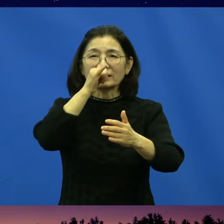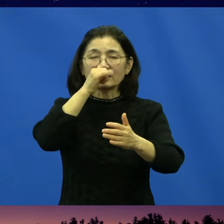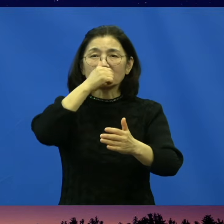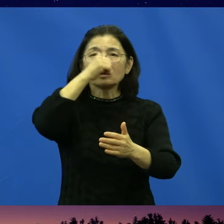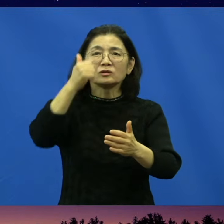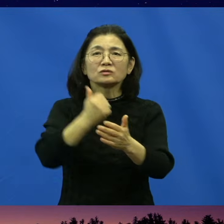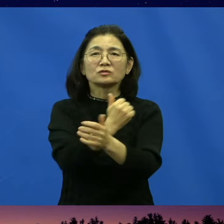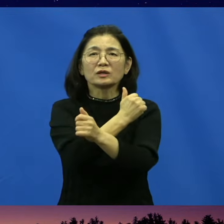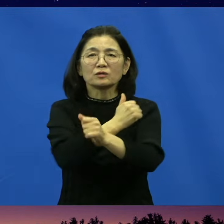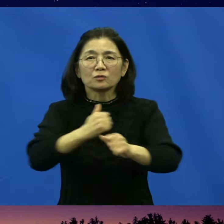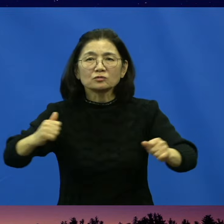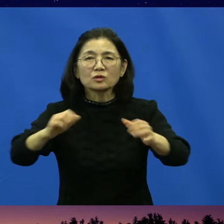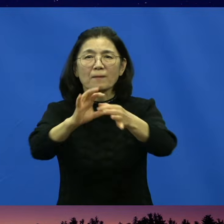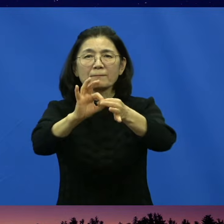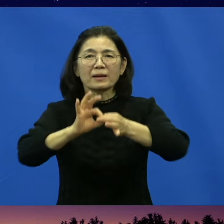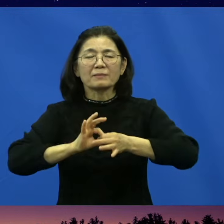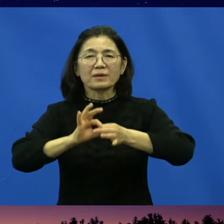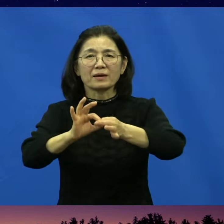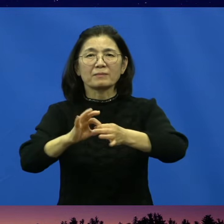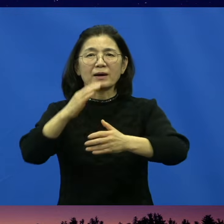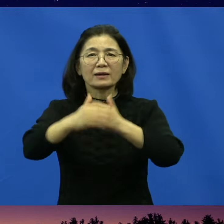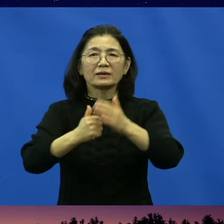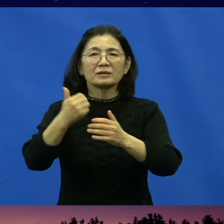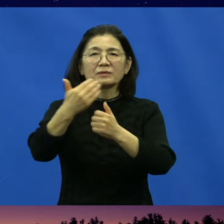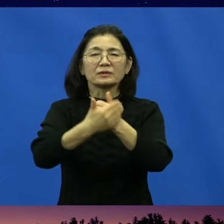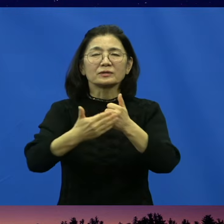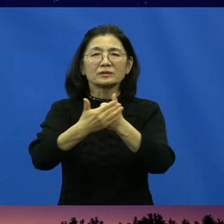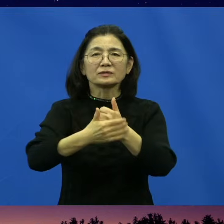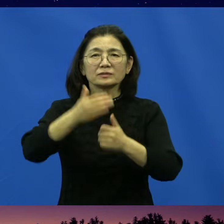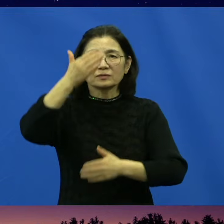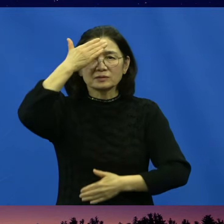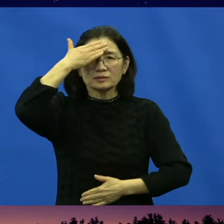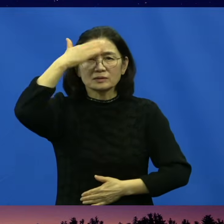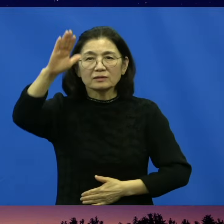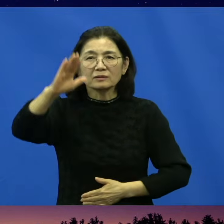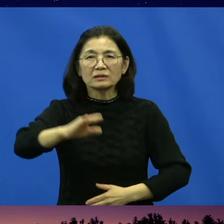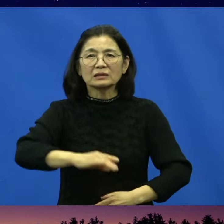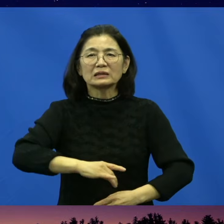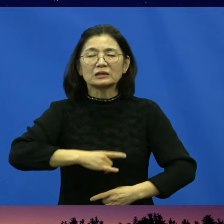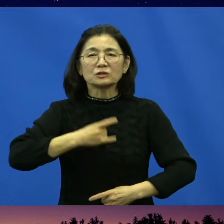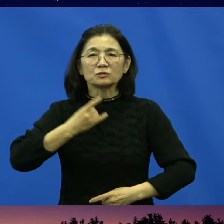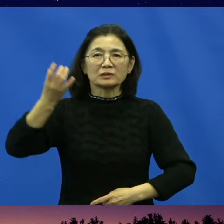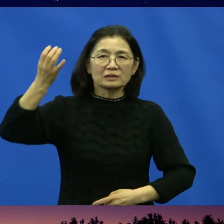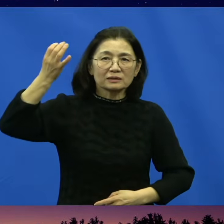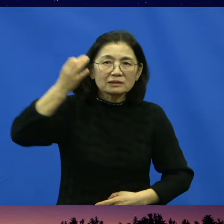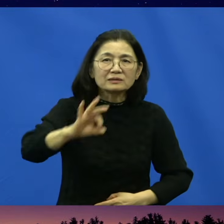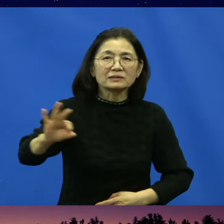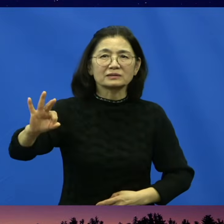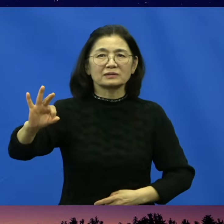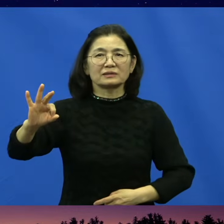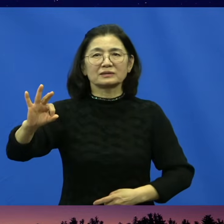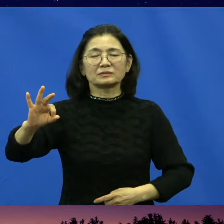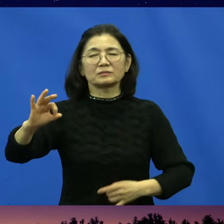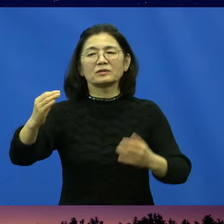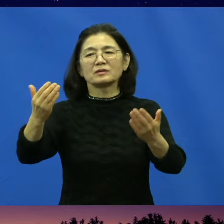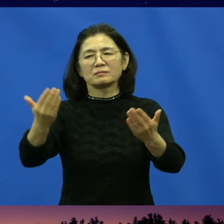말미암아 하나님의 은혜로 값없이 의롭다 하심을 얻은 자가 되었다 선포하고 있습니다.